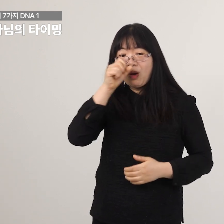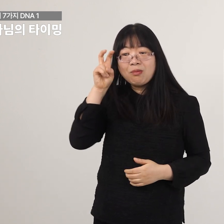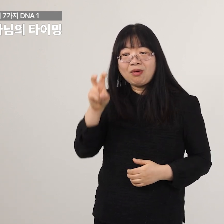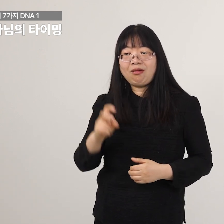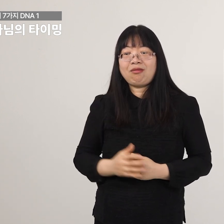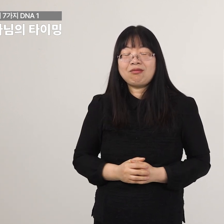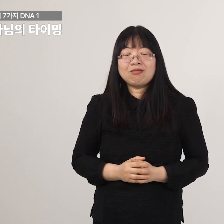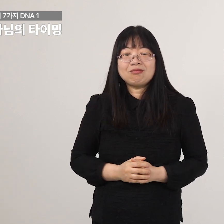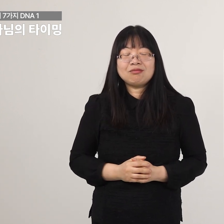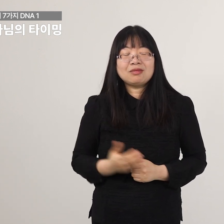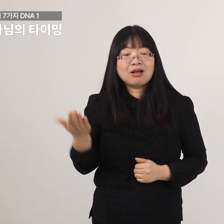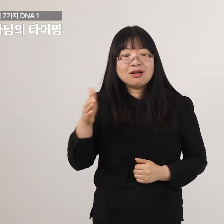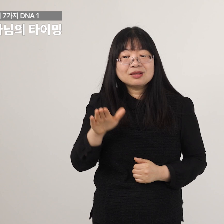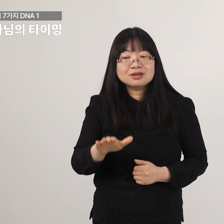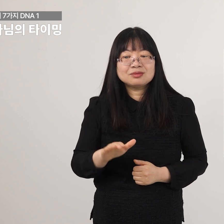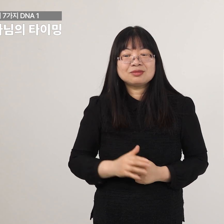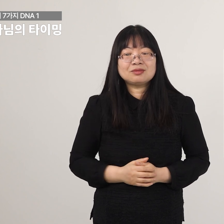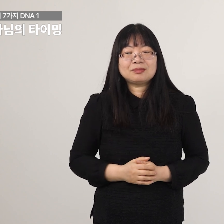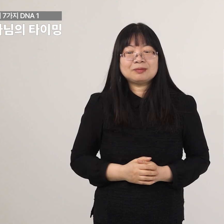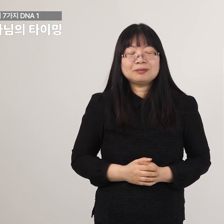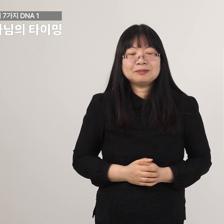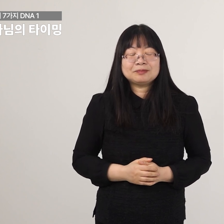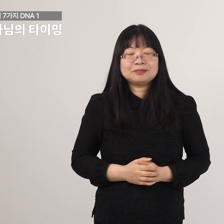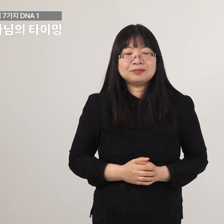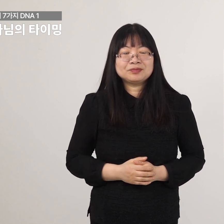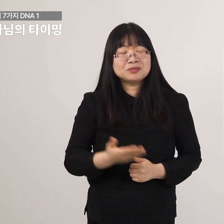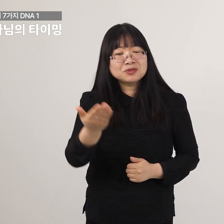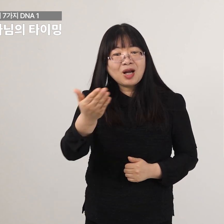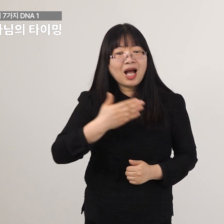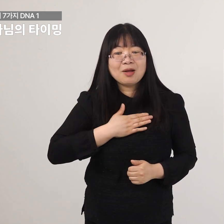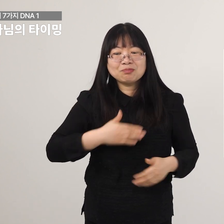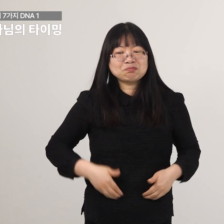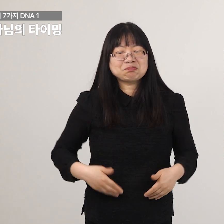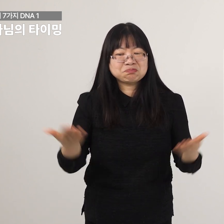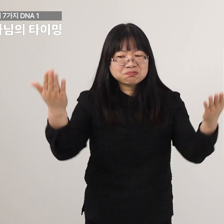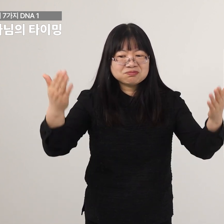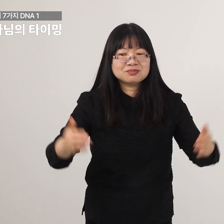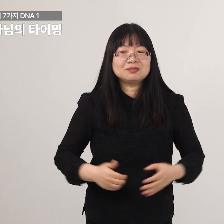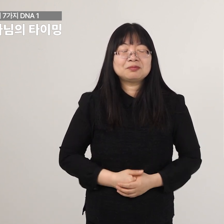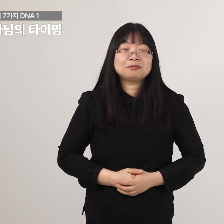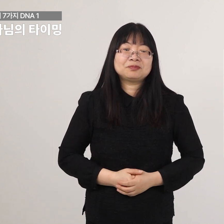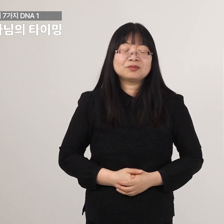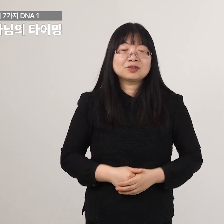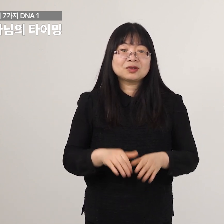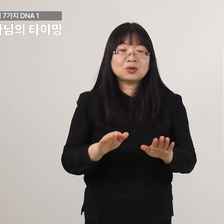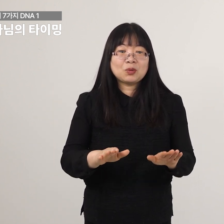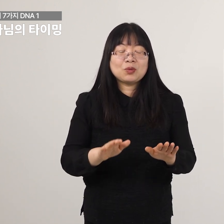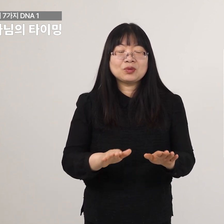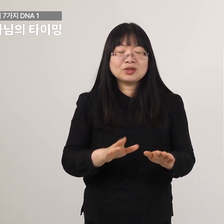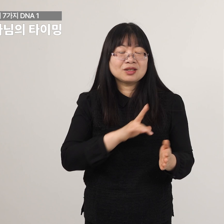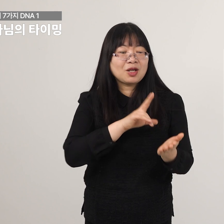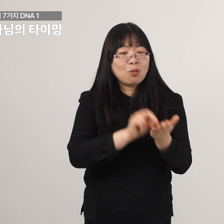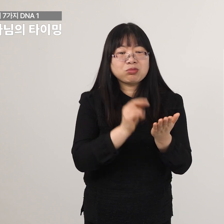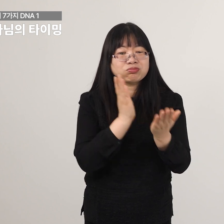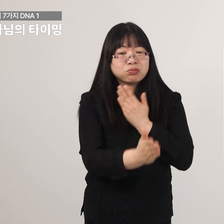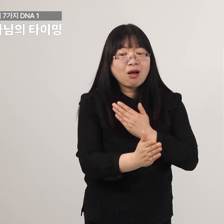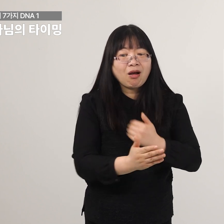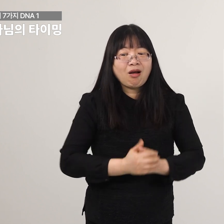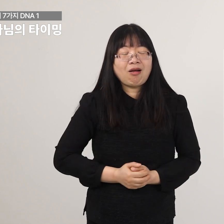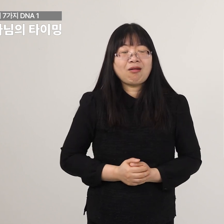좋아요. 그런데 그건 너희 알 바 아니다. 오늘 제목하고도 안 맞잖아요.